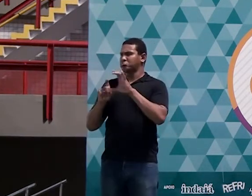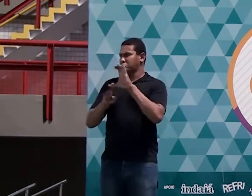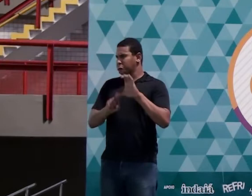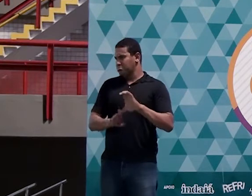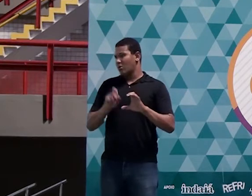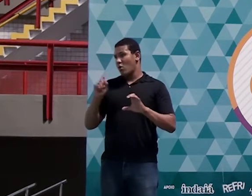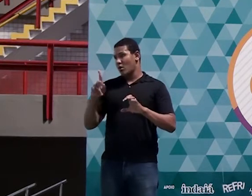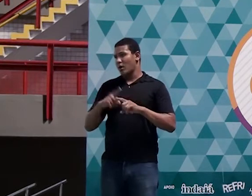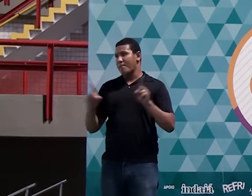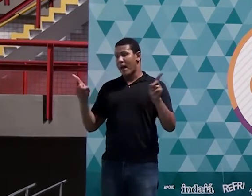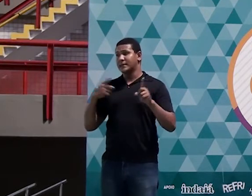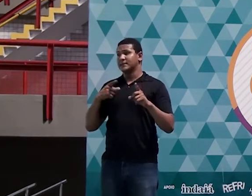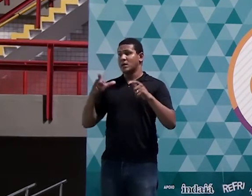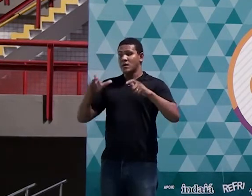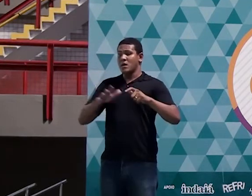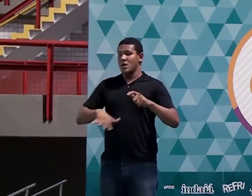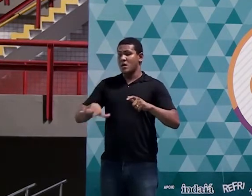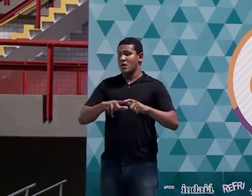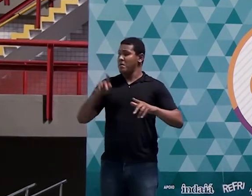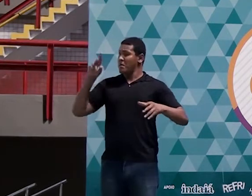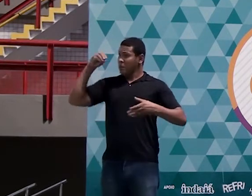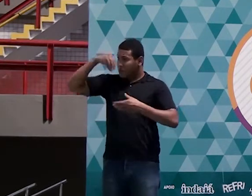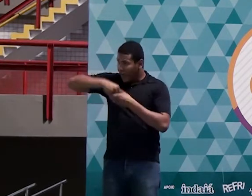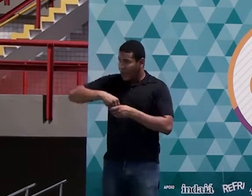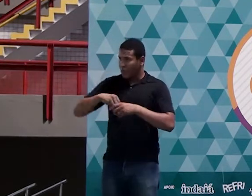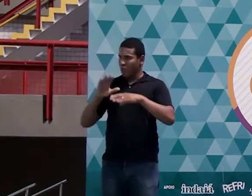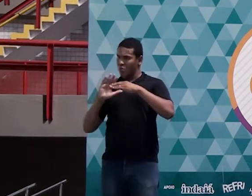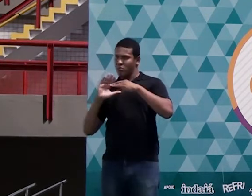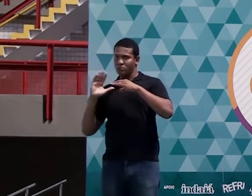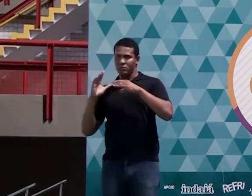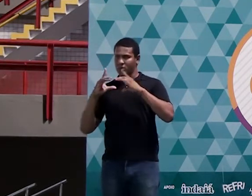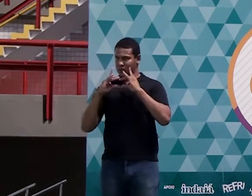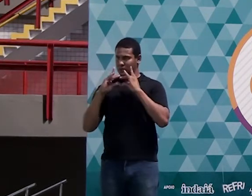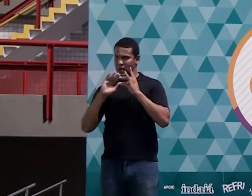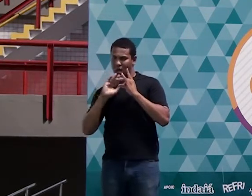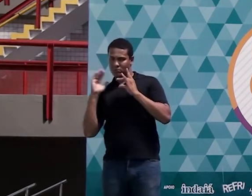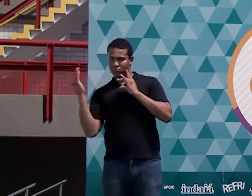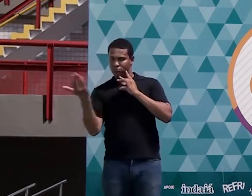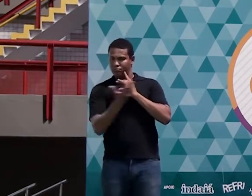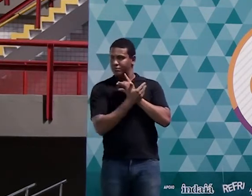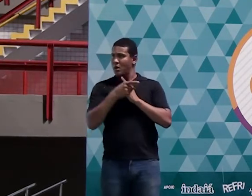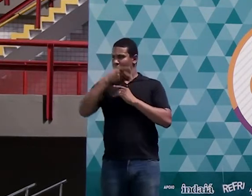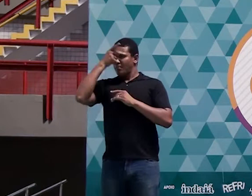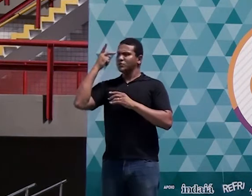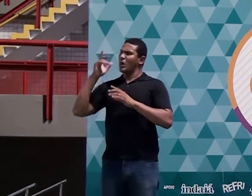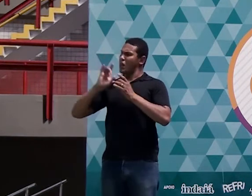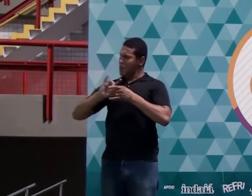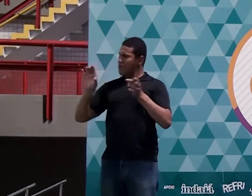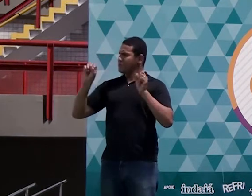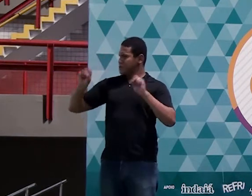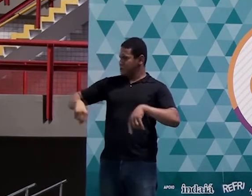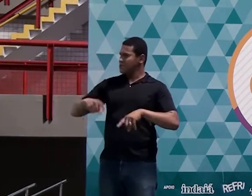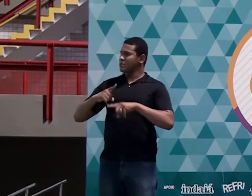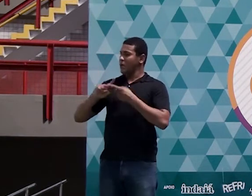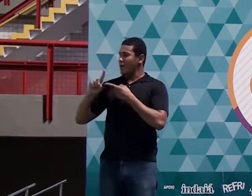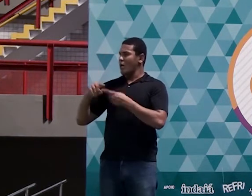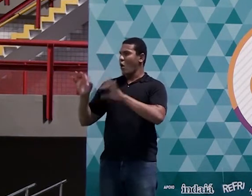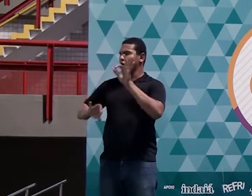território, sobretudo no recinto dentro da muralha, os habitantes eram livres e participavam da organização